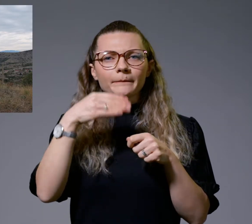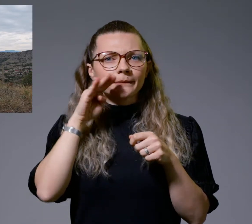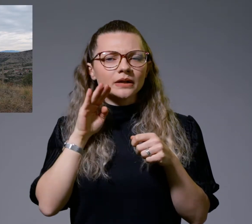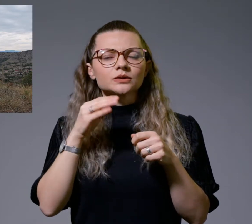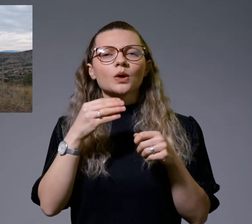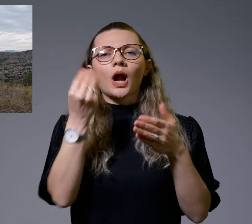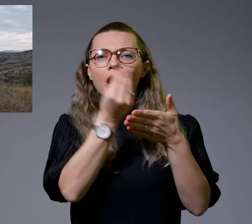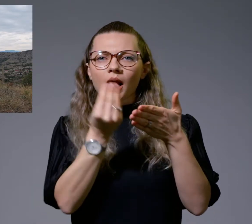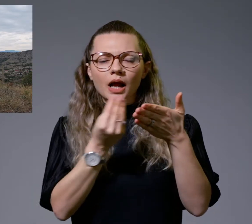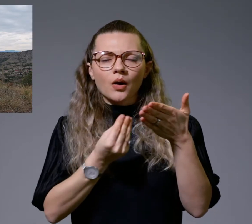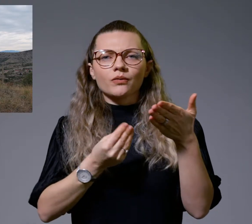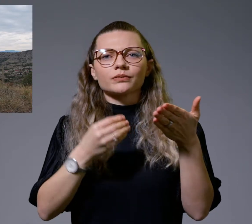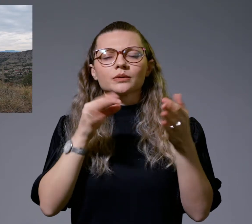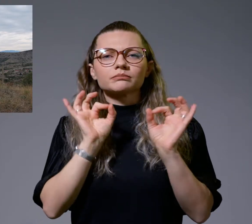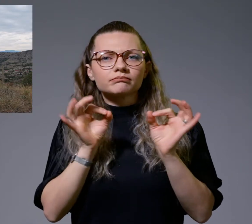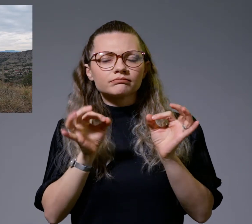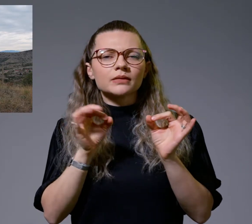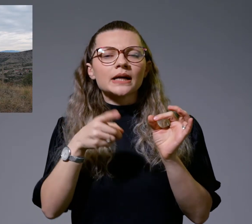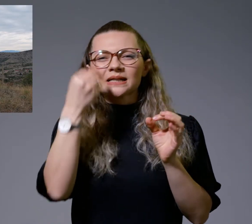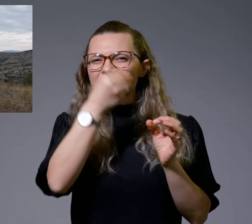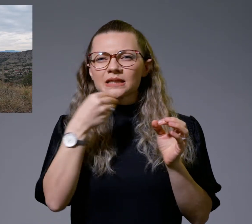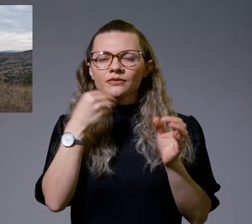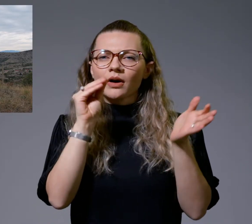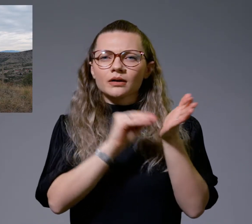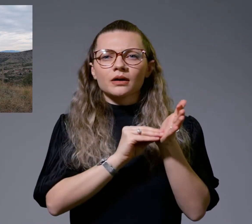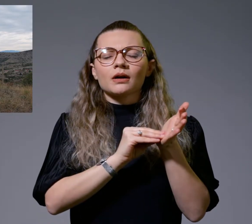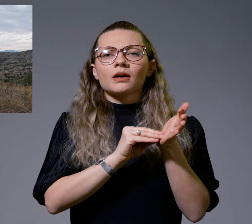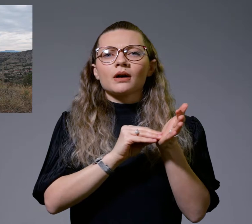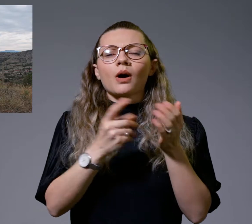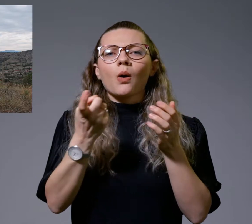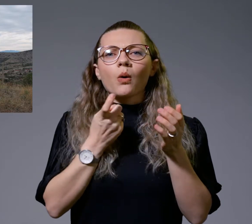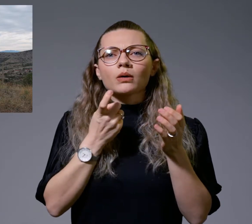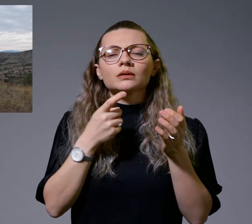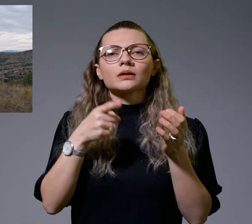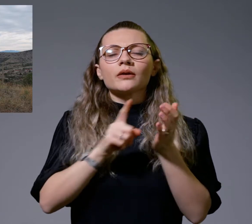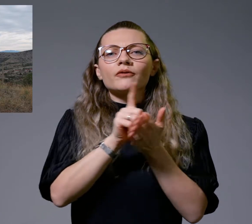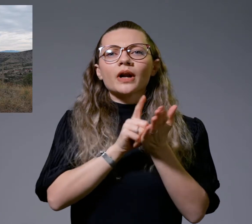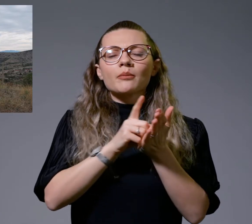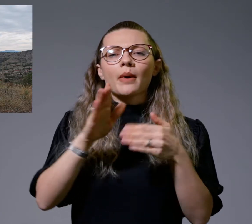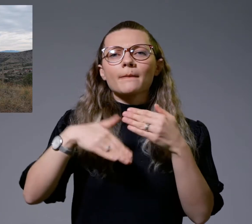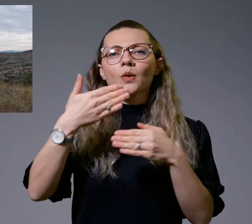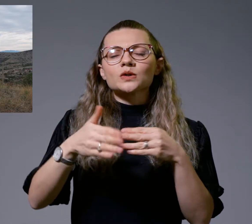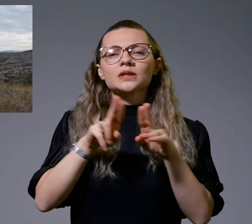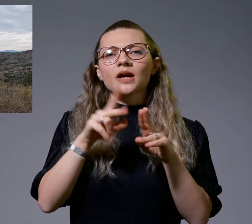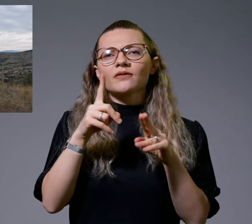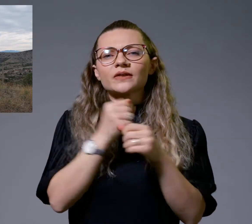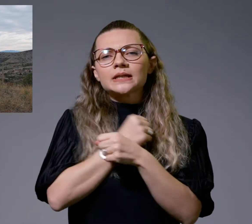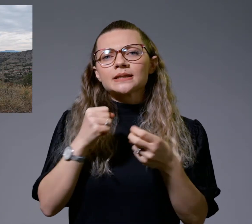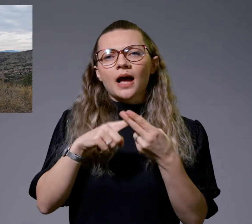ликовни карактеристики, црквата датира од така наречениот поствизантиски период, односно